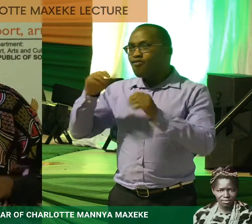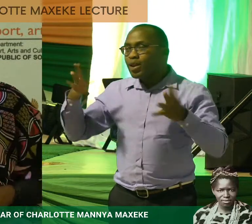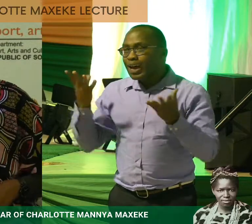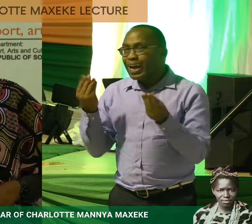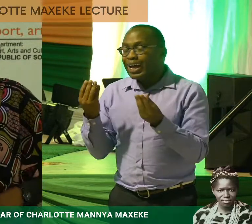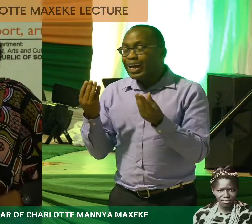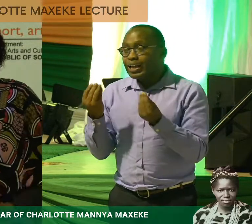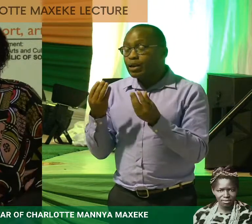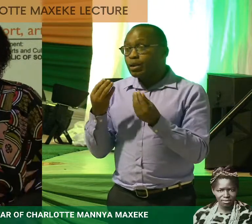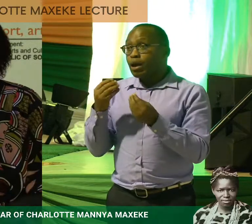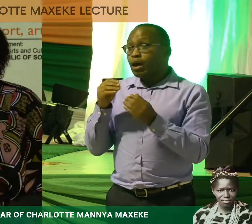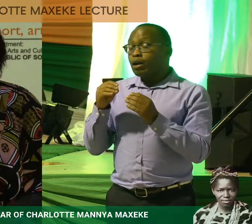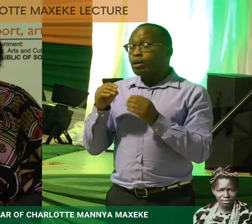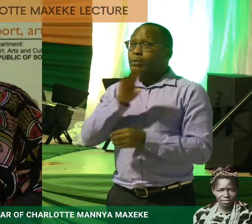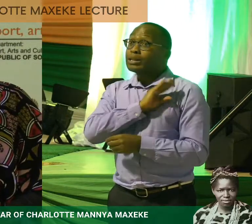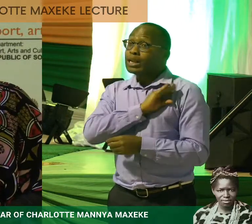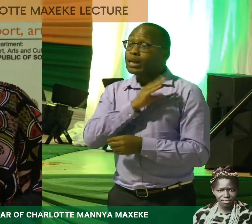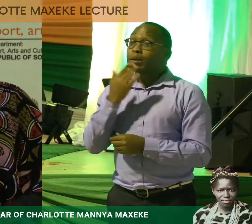Nantsi inambari yam madoda.